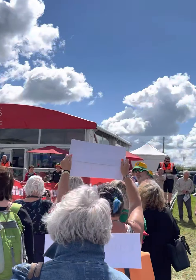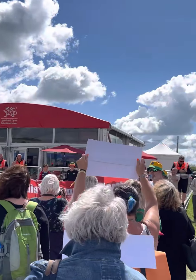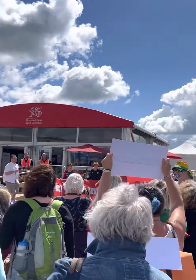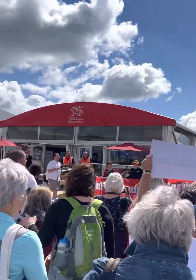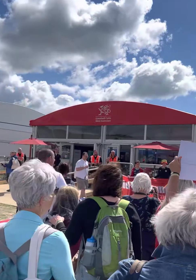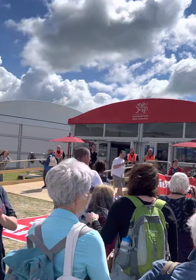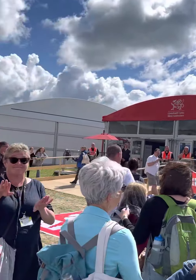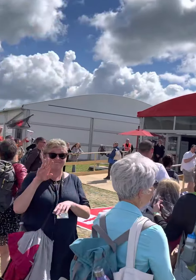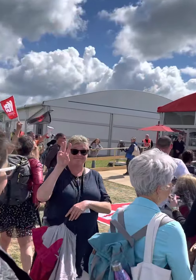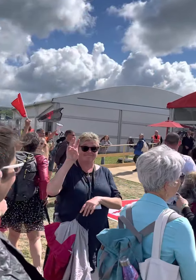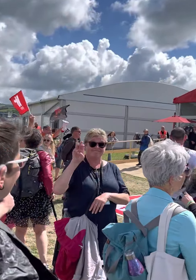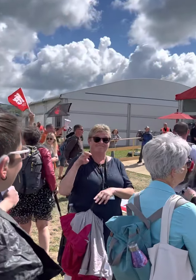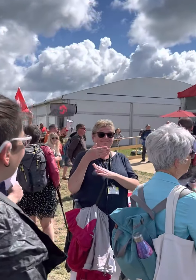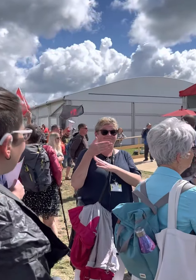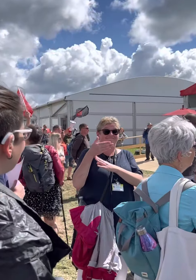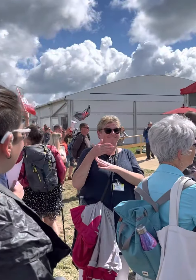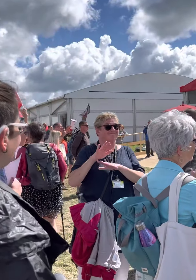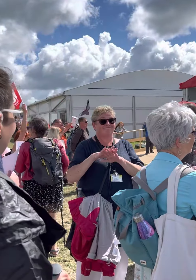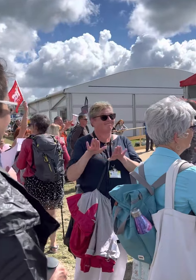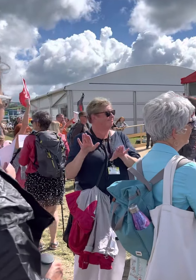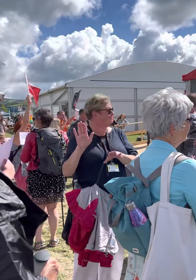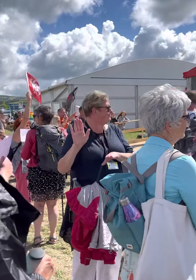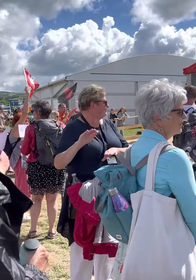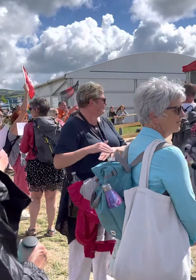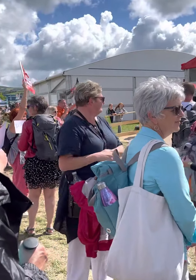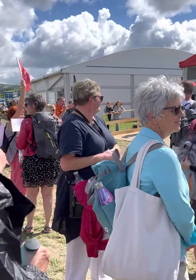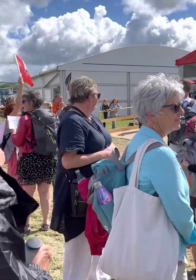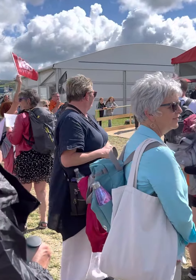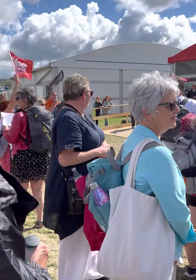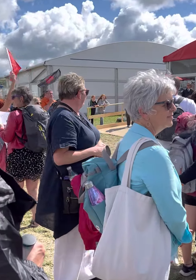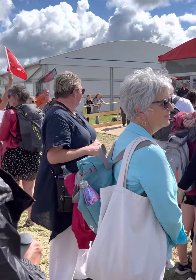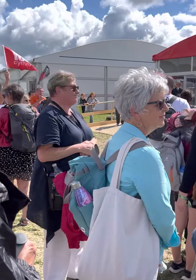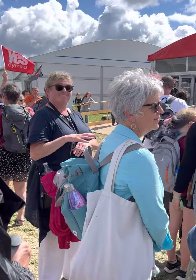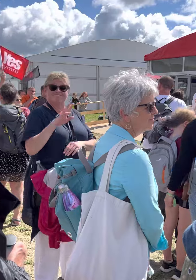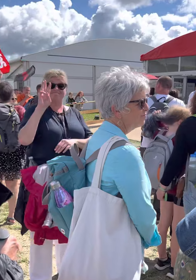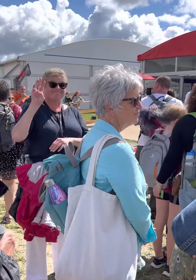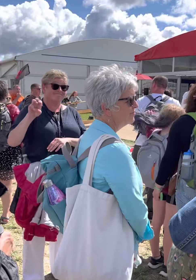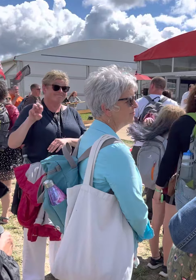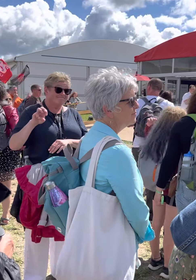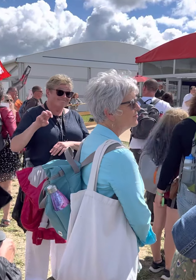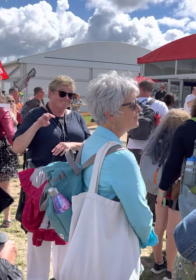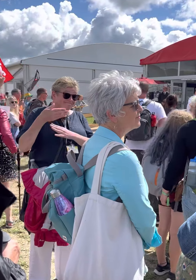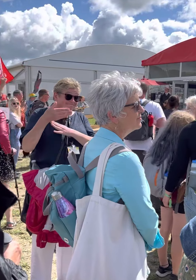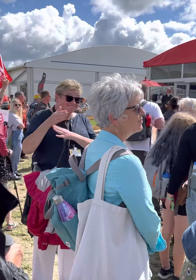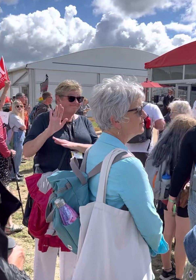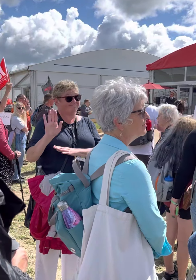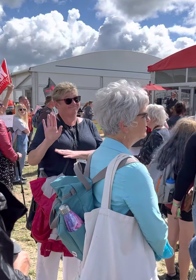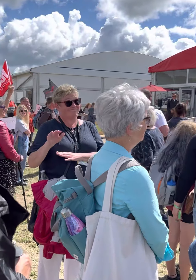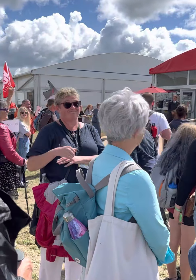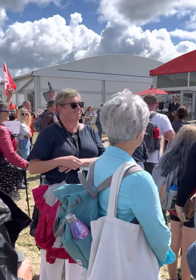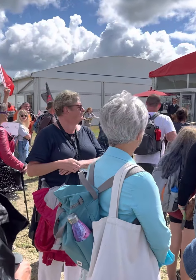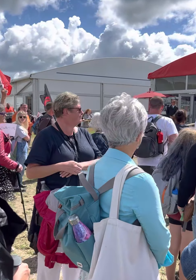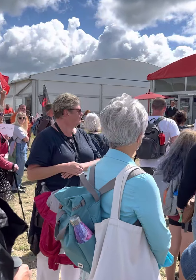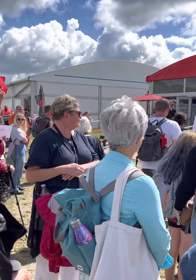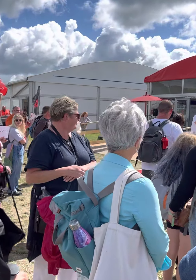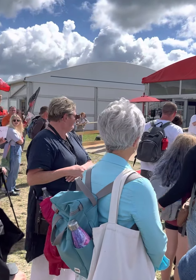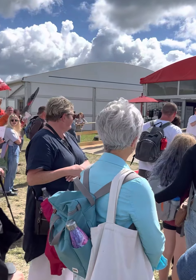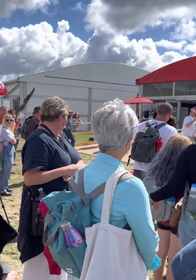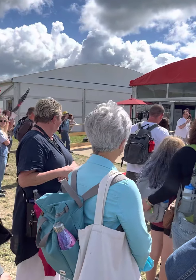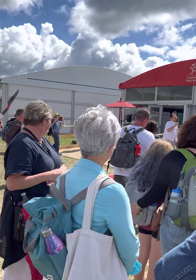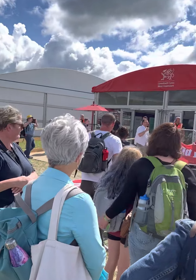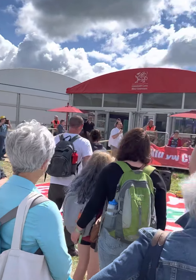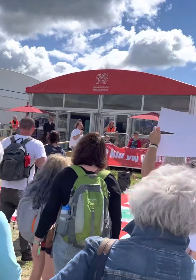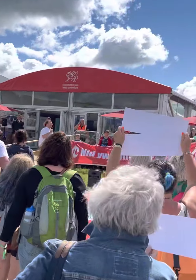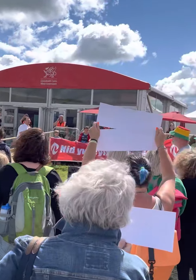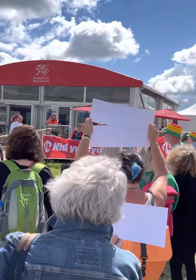werth! Nid yw Cymru ar werth! Nid yw Cymru ar werth! Nid yw Cymru ar werth! Nid yw Cymru ar